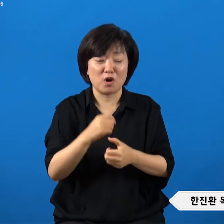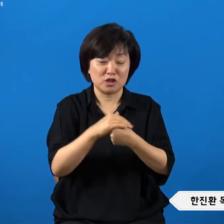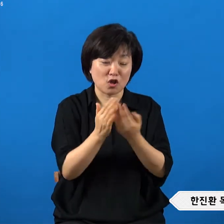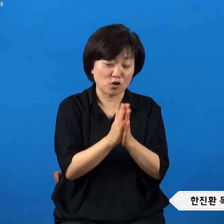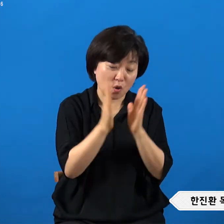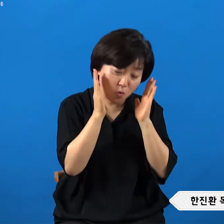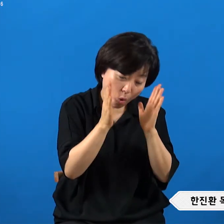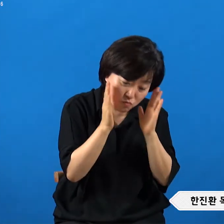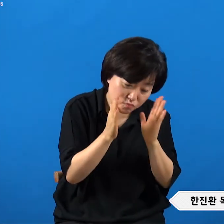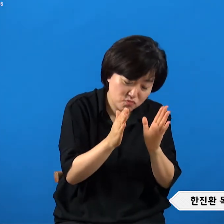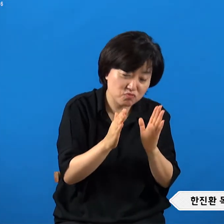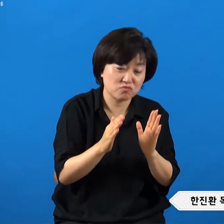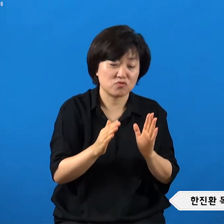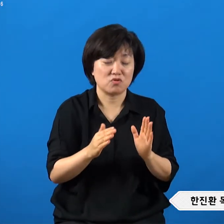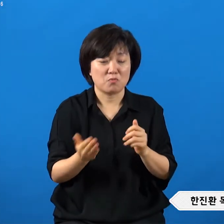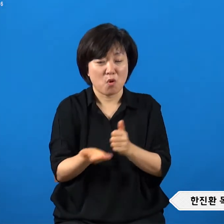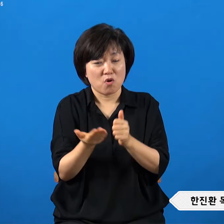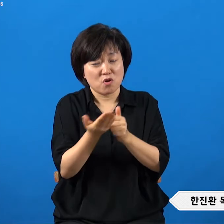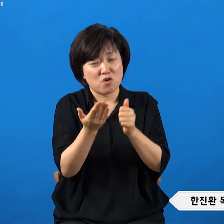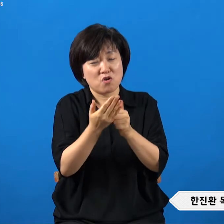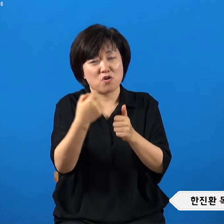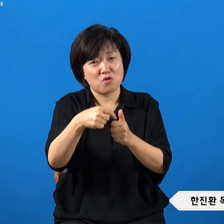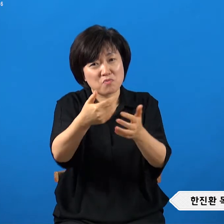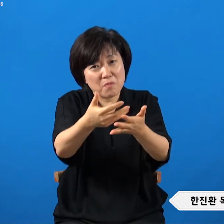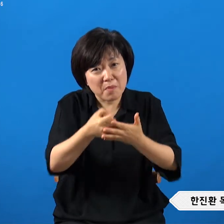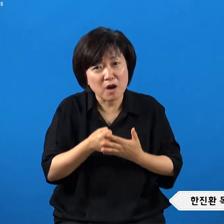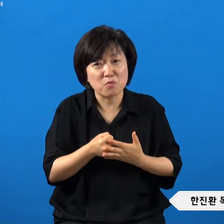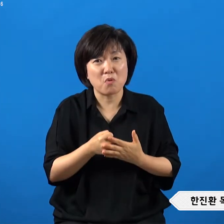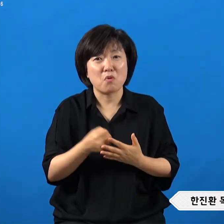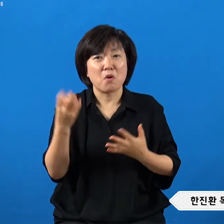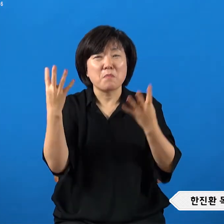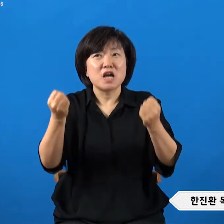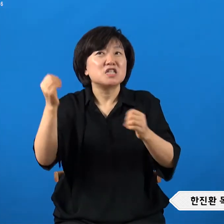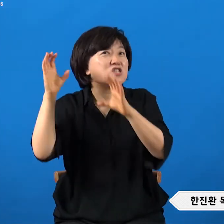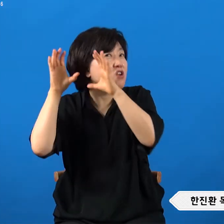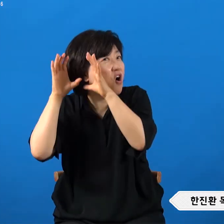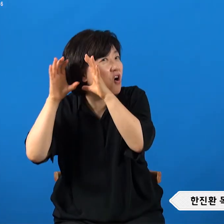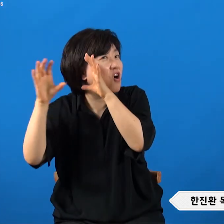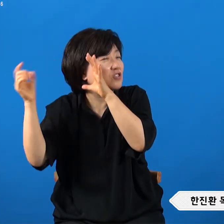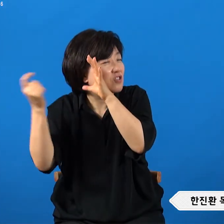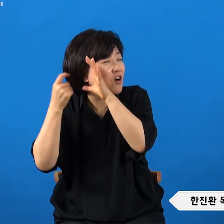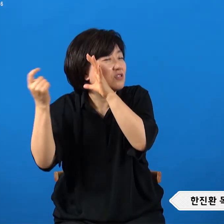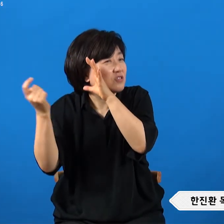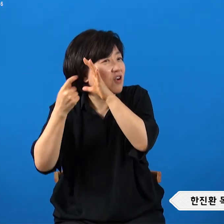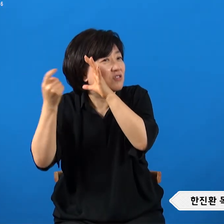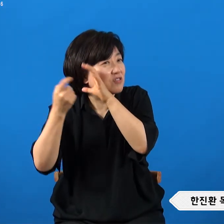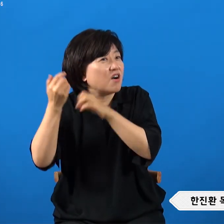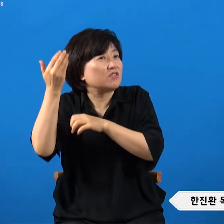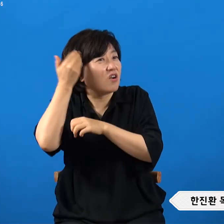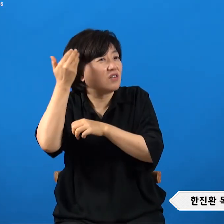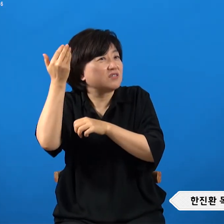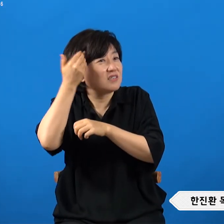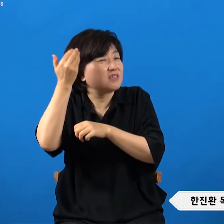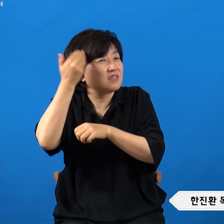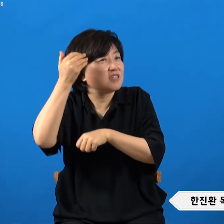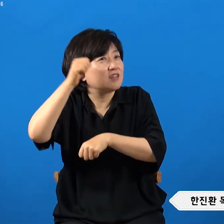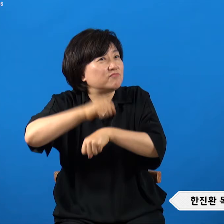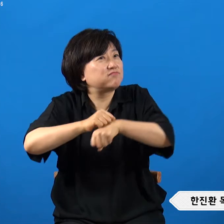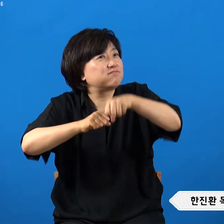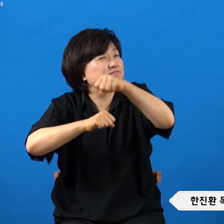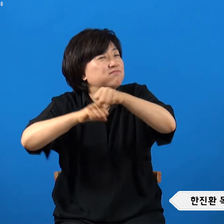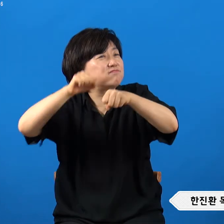또 성경 공부를 통해서 양육훈련을 통해서 자꾸 들어가지고 이 말씀에 대한 정보가